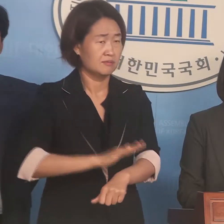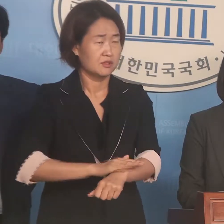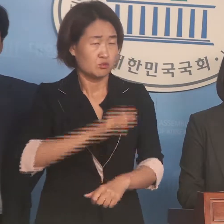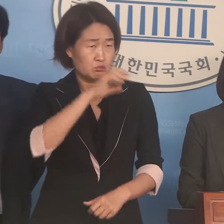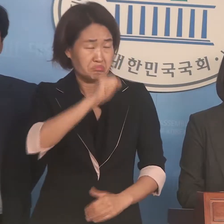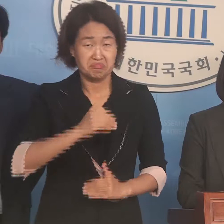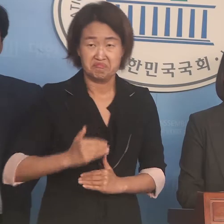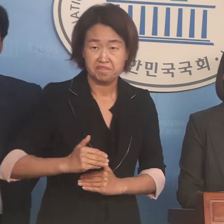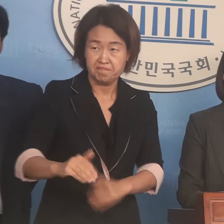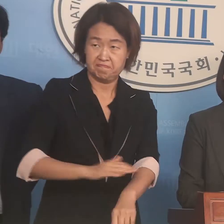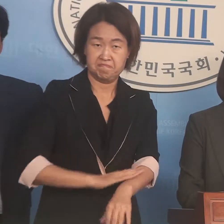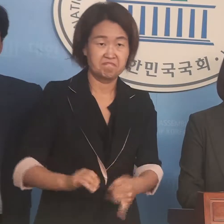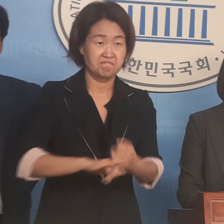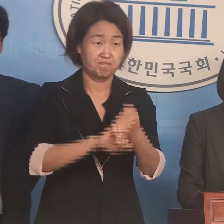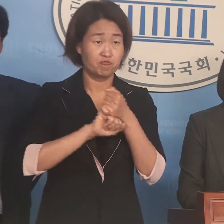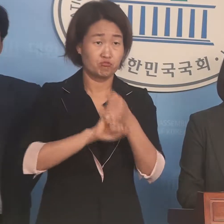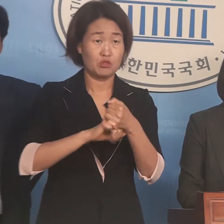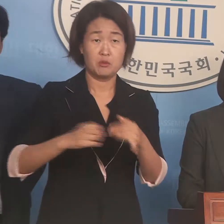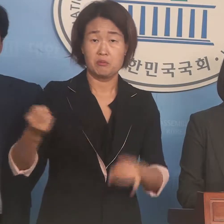그 약속,